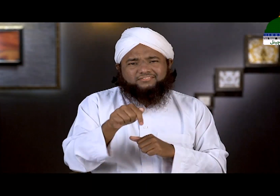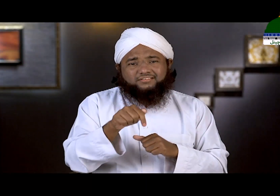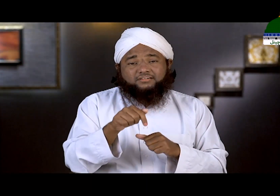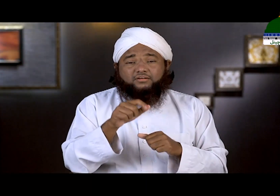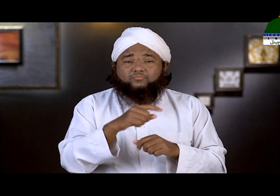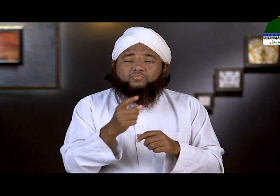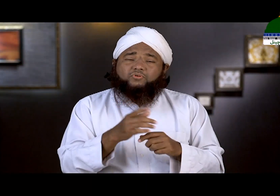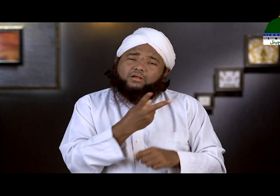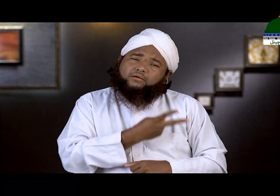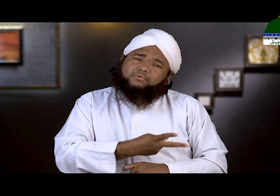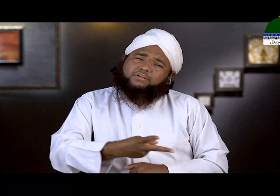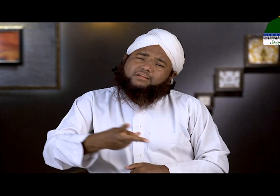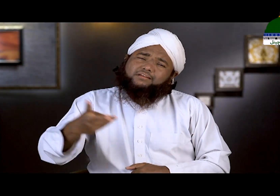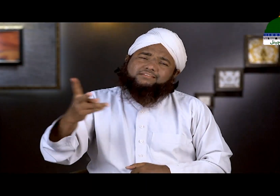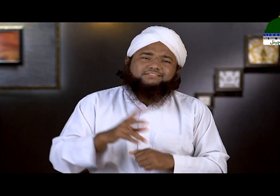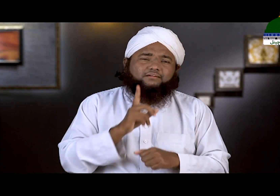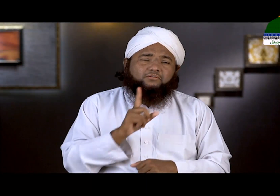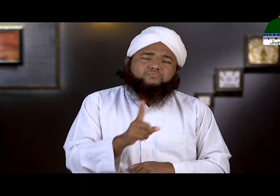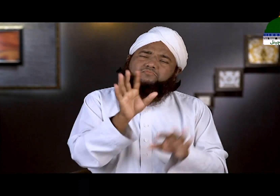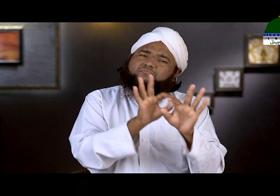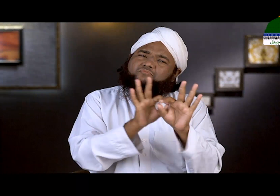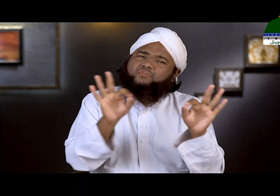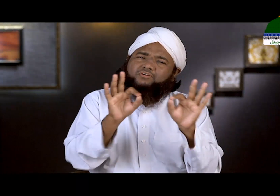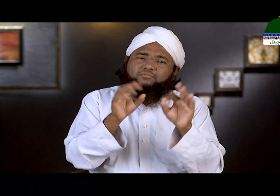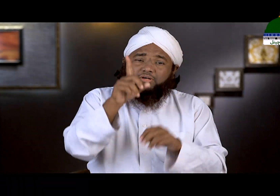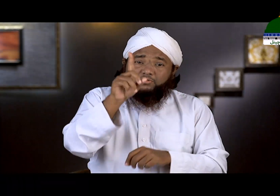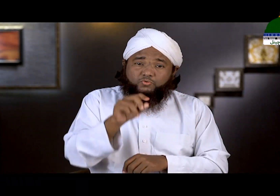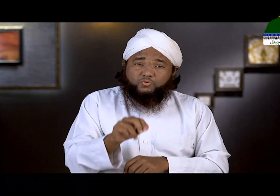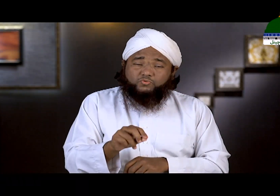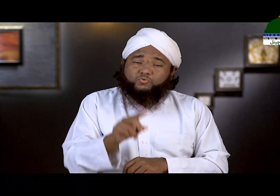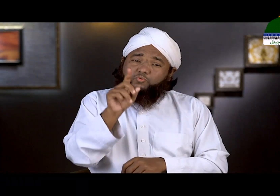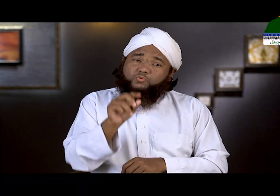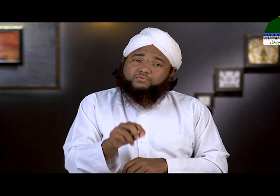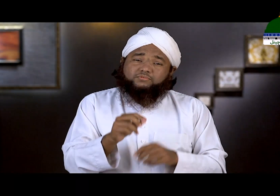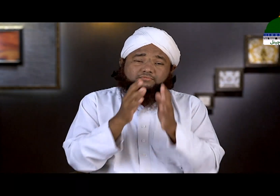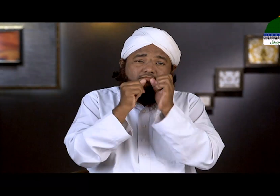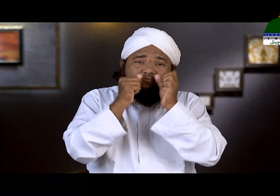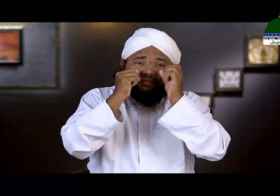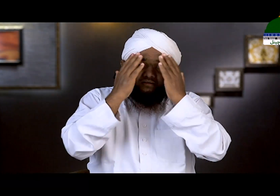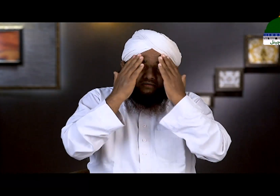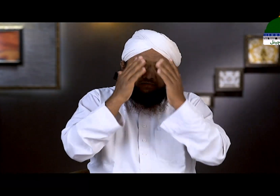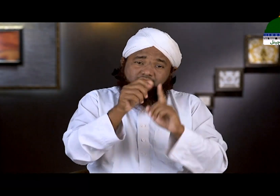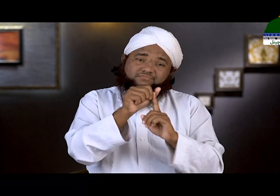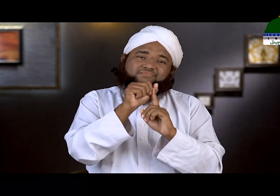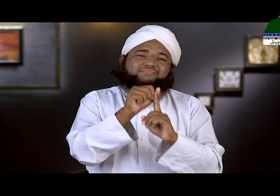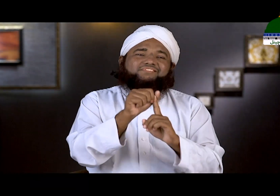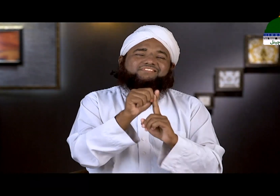برکات ہیں۔ یوں تو درود پاک زندگی بھر کا وظیفہ ہے، ہمارے روزانہ کے معاملات میں درود پاک کی کثرت شامل